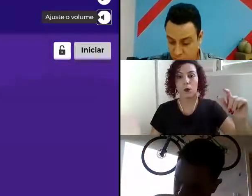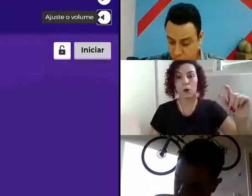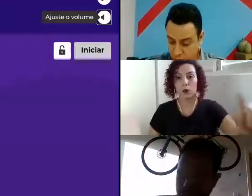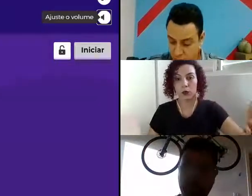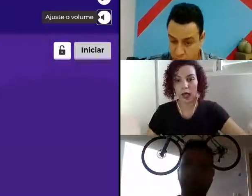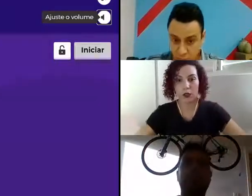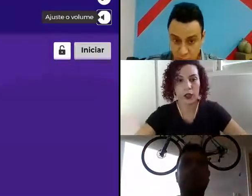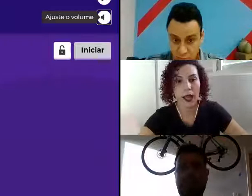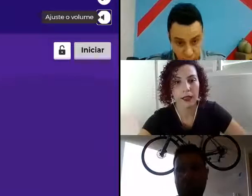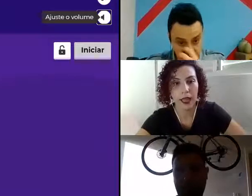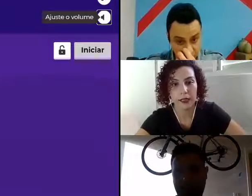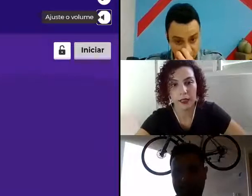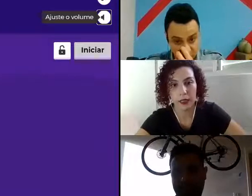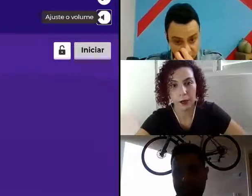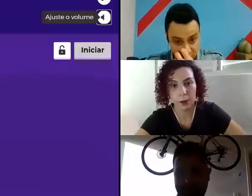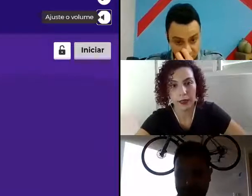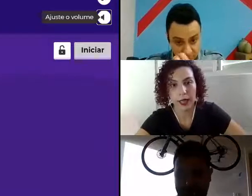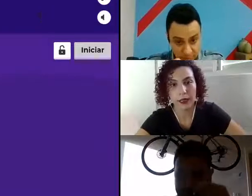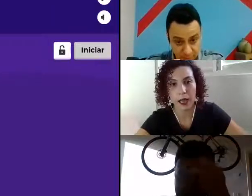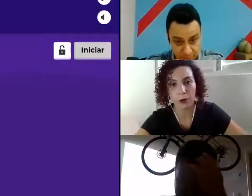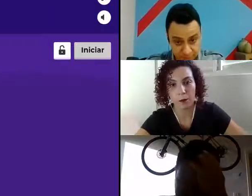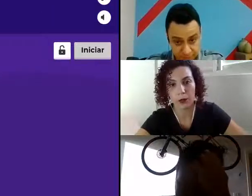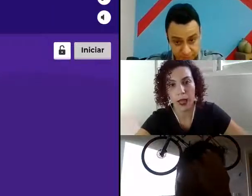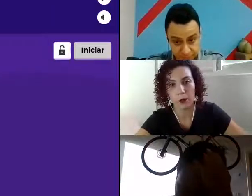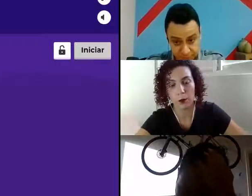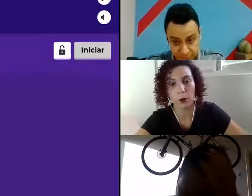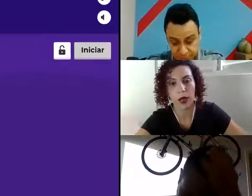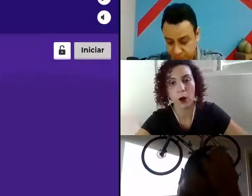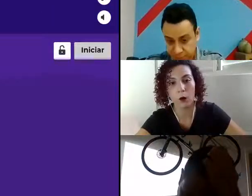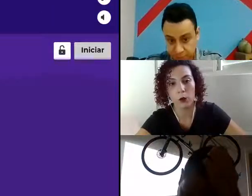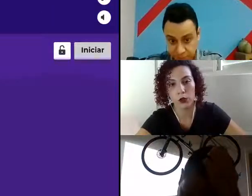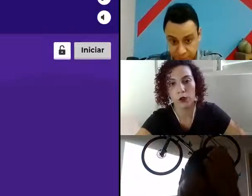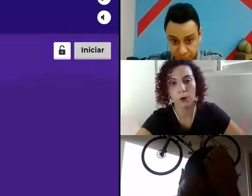Entrando no site lá, que é esse aqui também, tá?